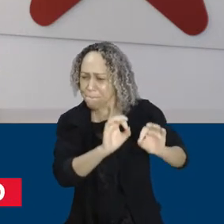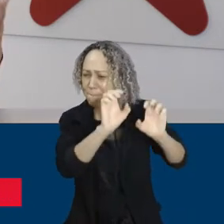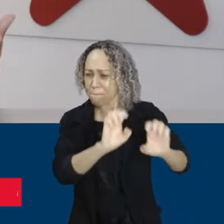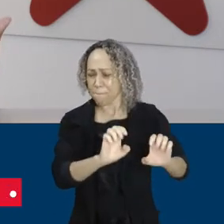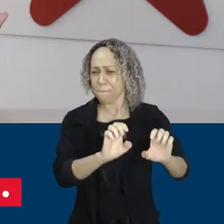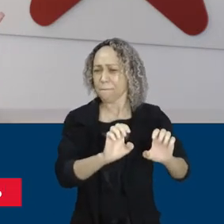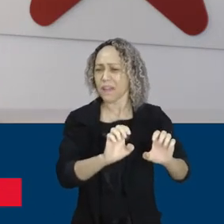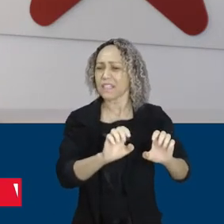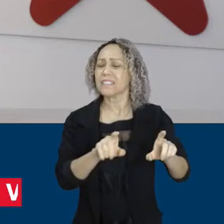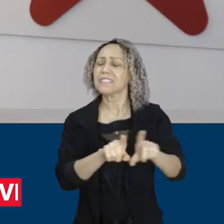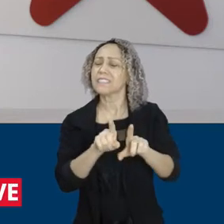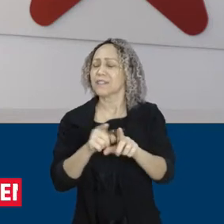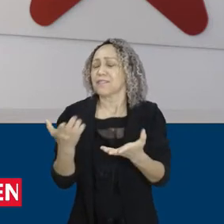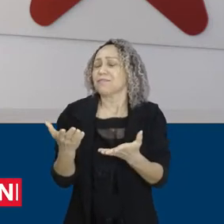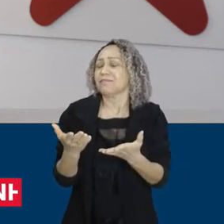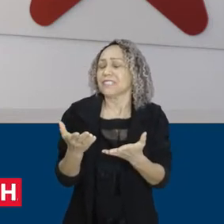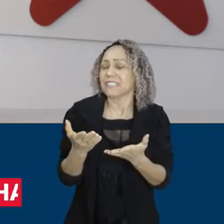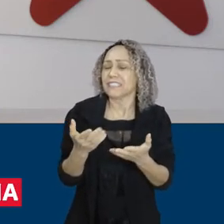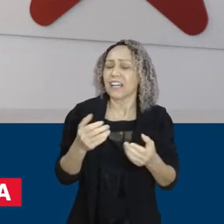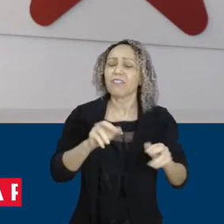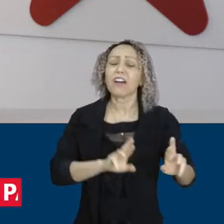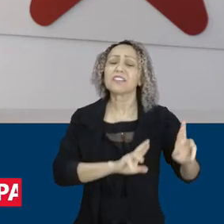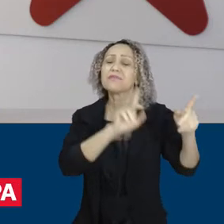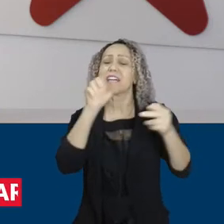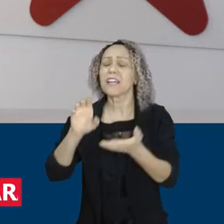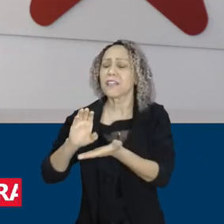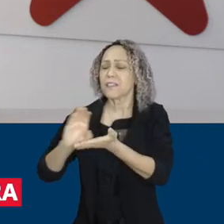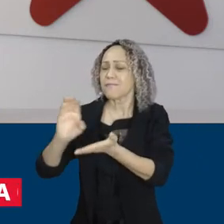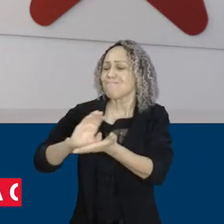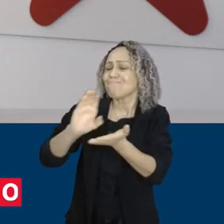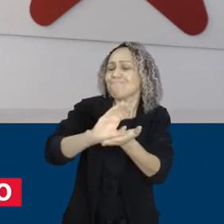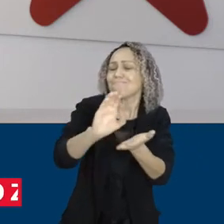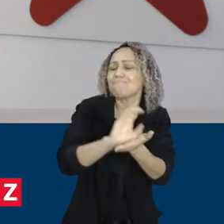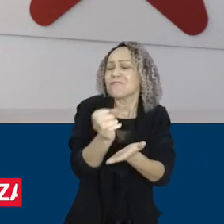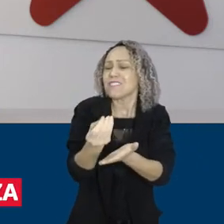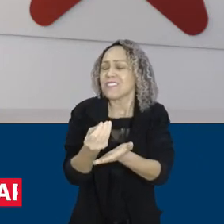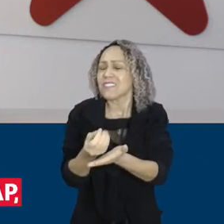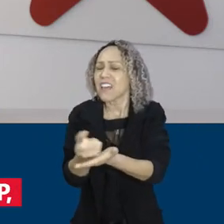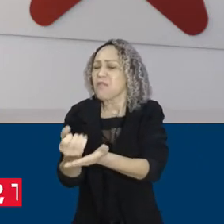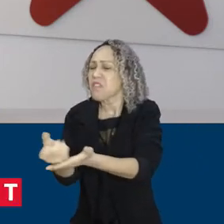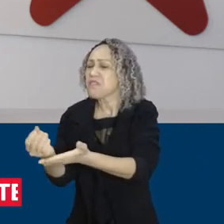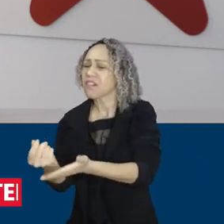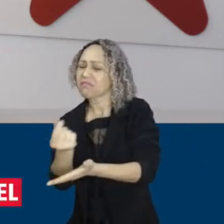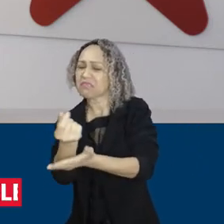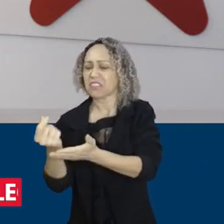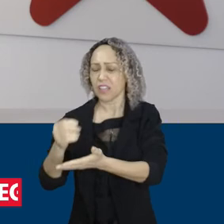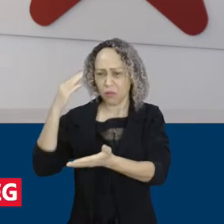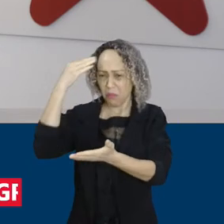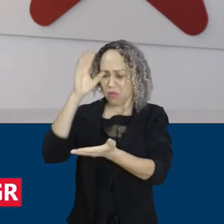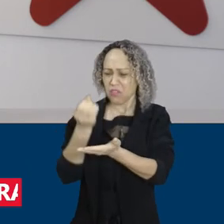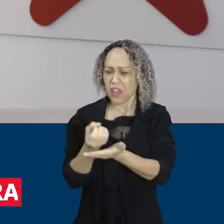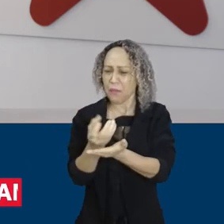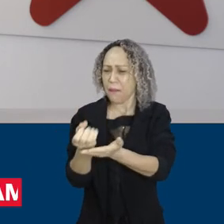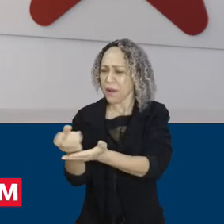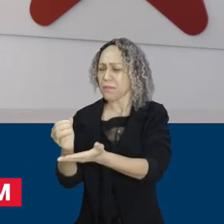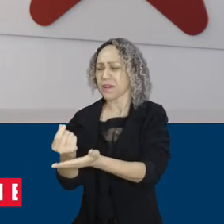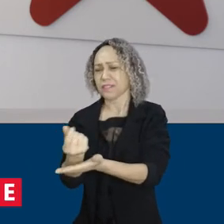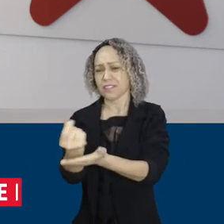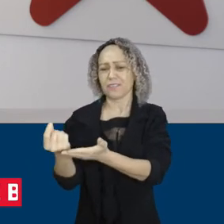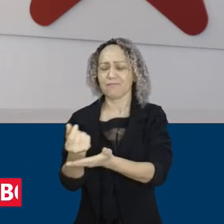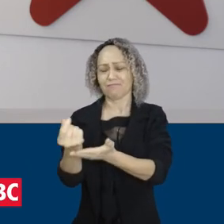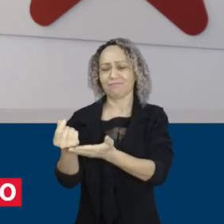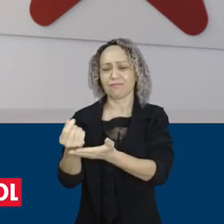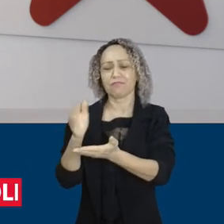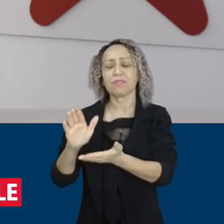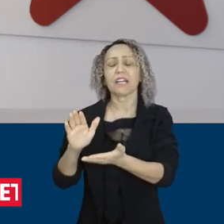né? Distribuição de dinheiro. Porque o Bolsonaro, ele extinguiu o Bolsa Família, que era um programa robusto, e no lugar ele oferece um auxílio